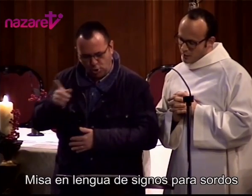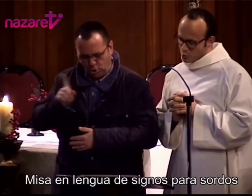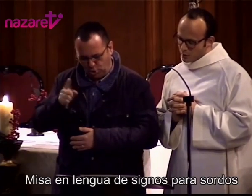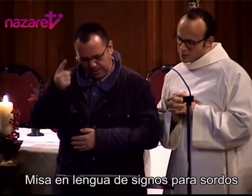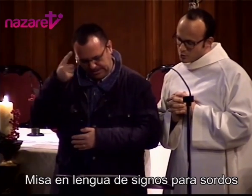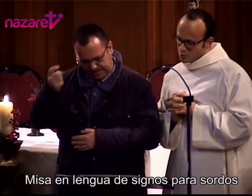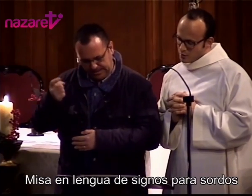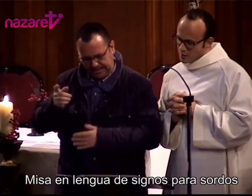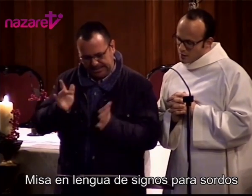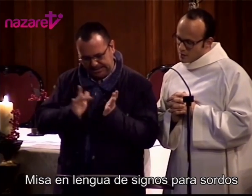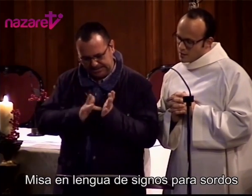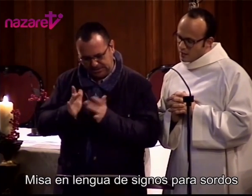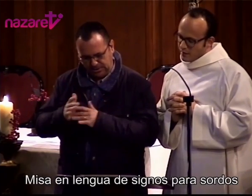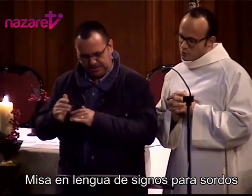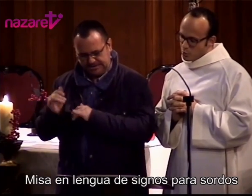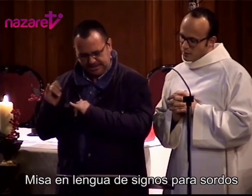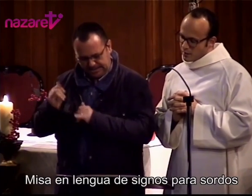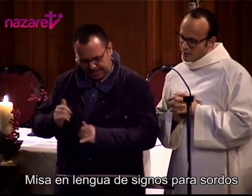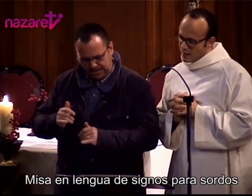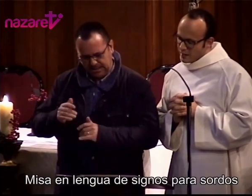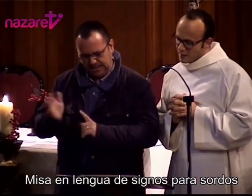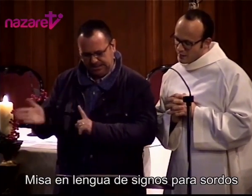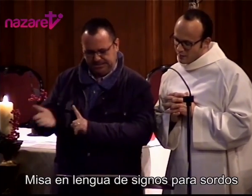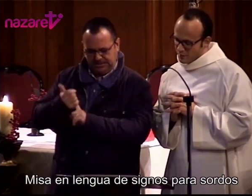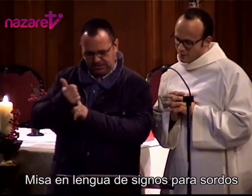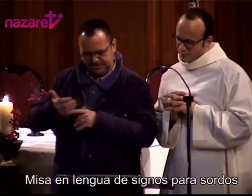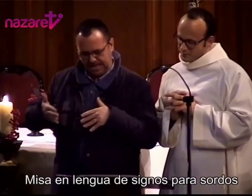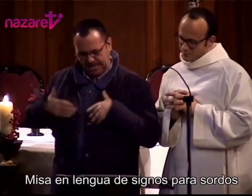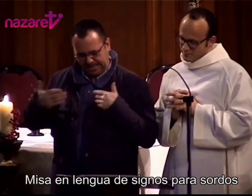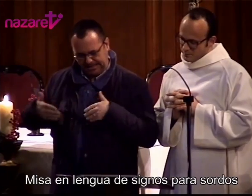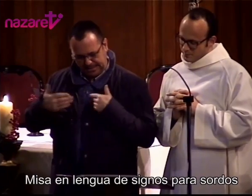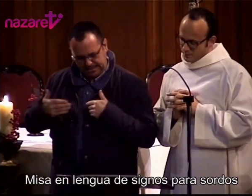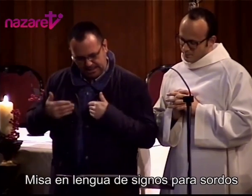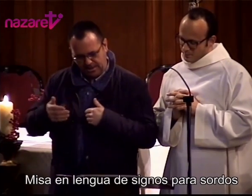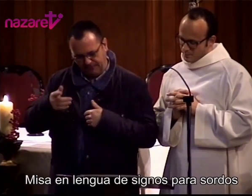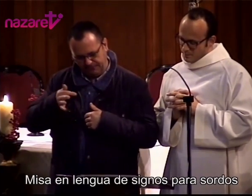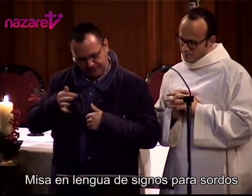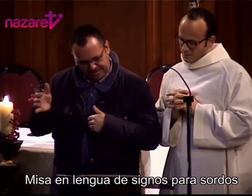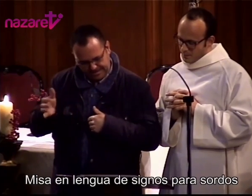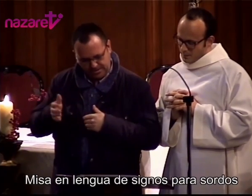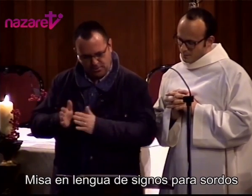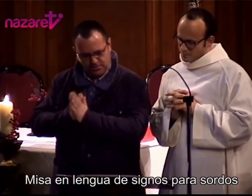creen en Jesucristo lleguen a descubrir la alegría de la fe.